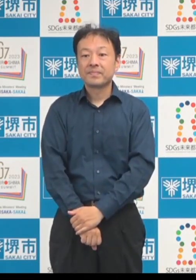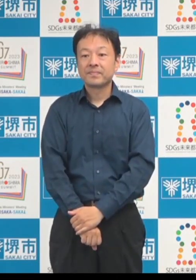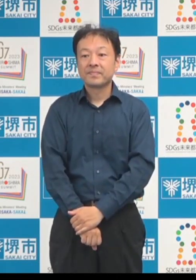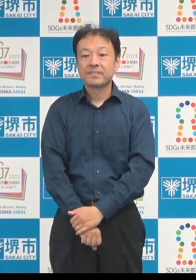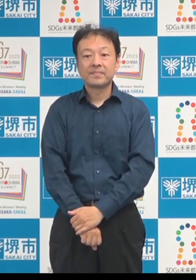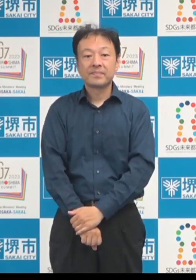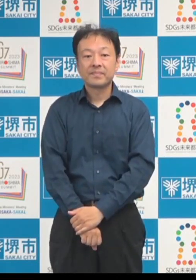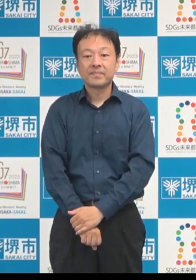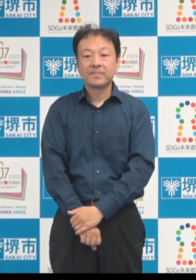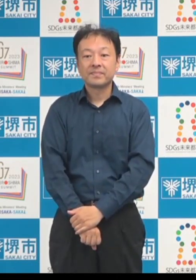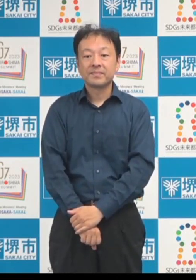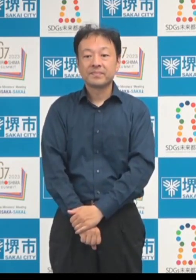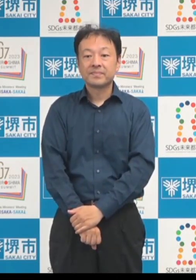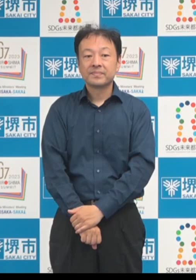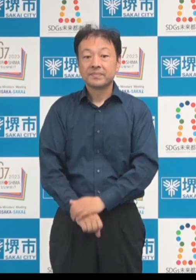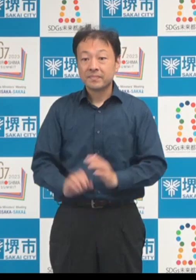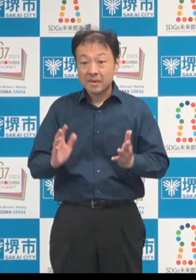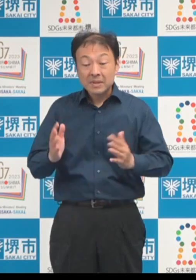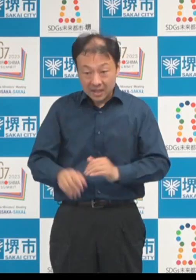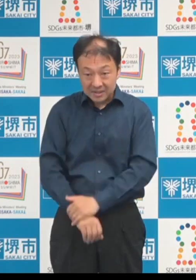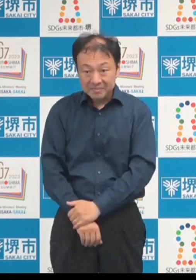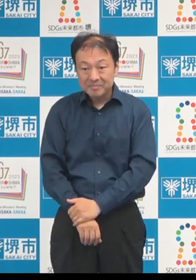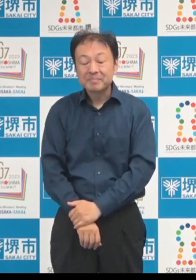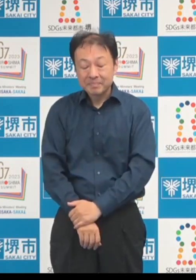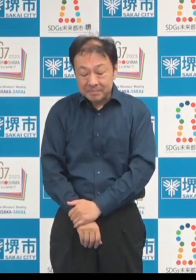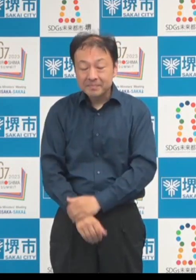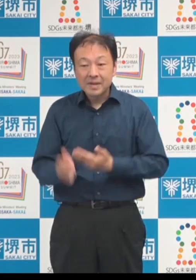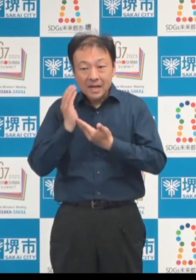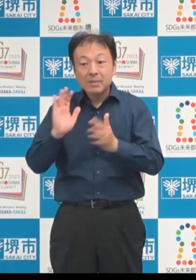よろしいでしょうか。それではご